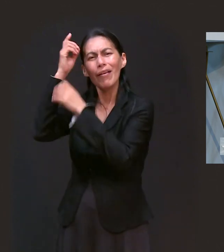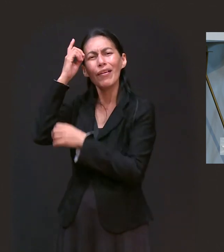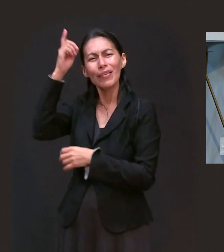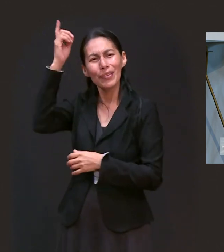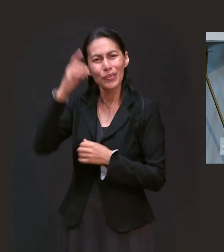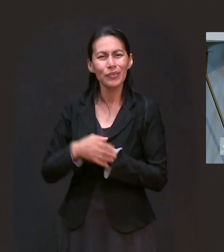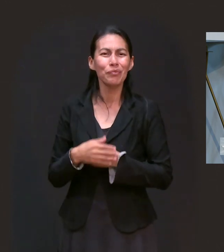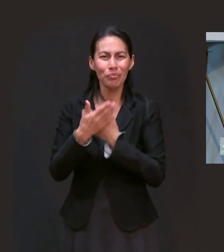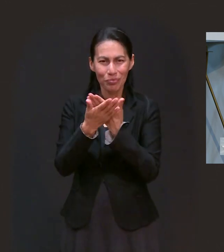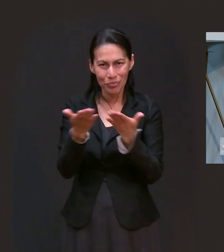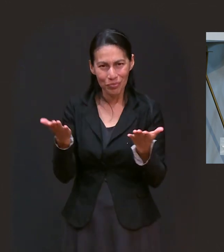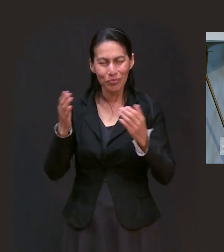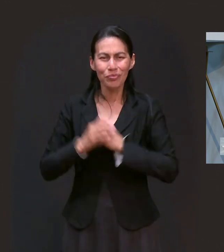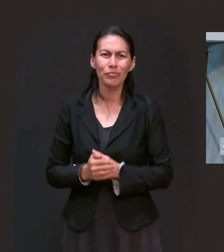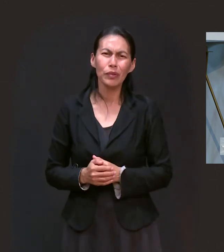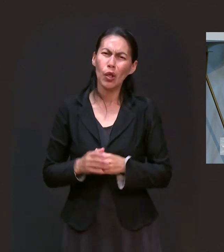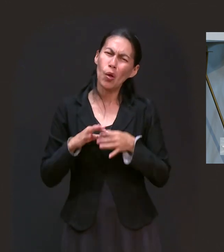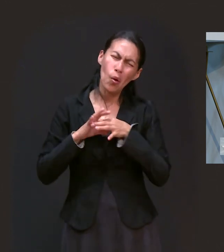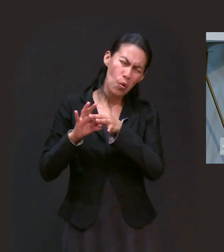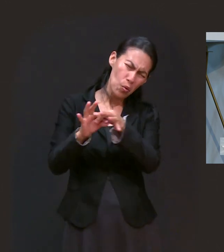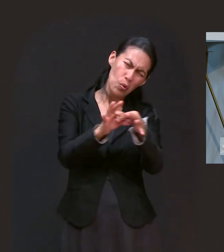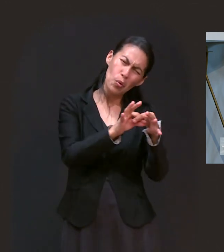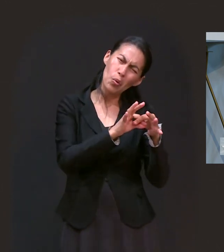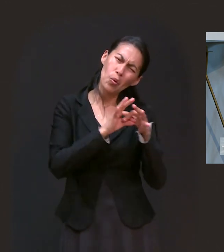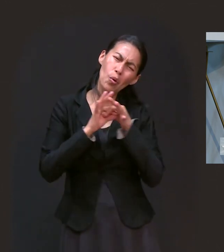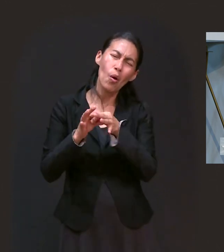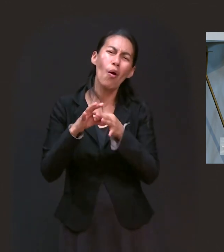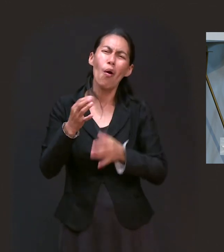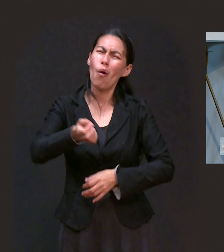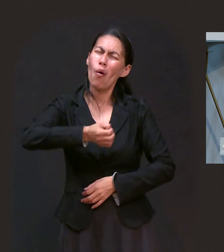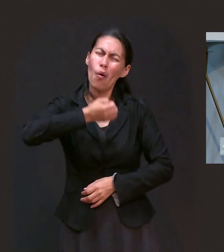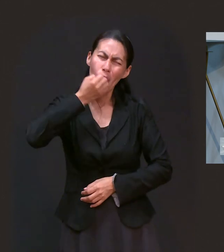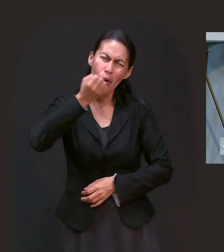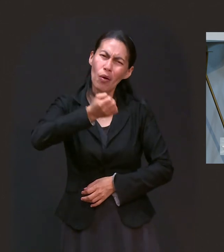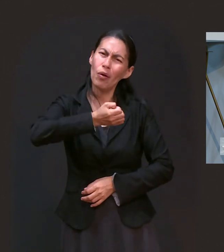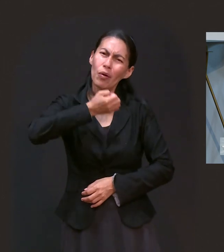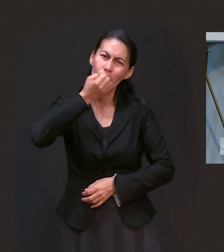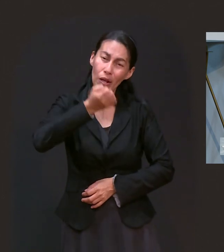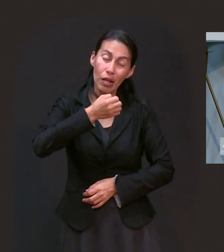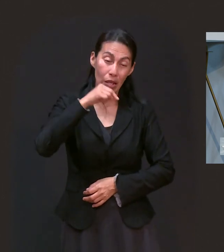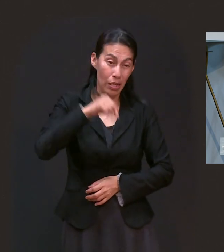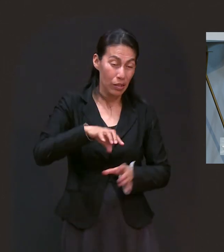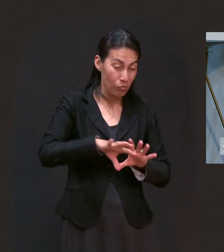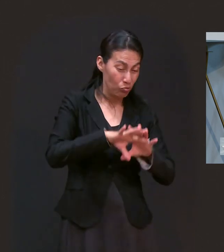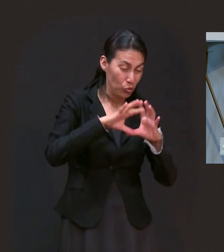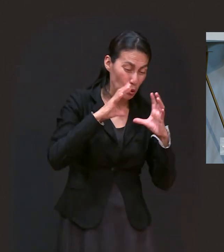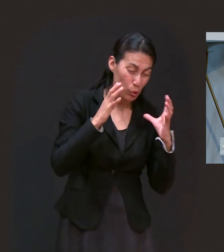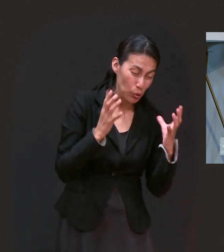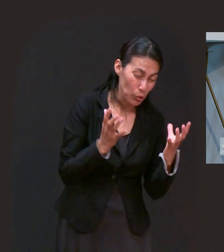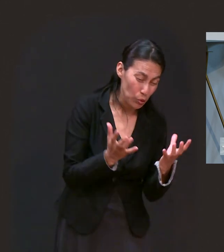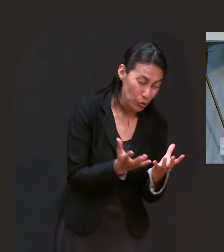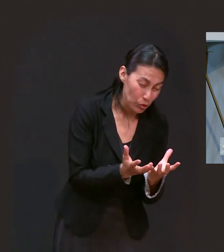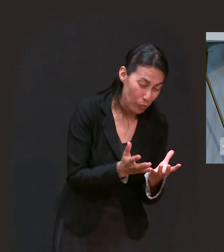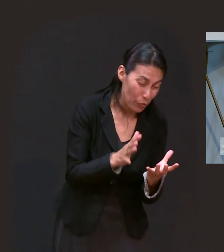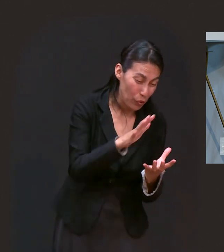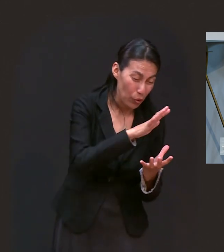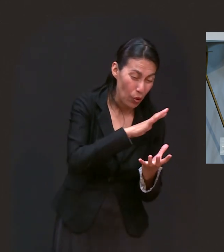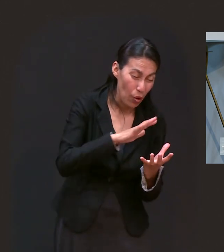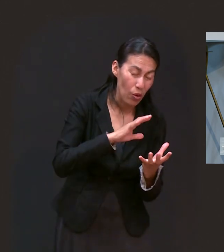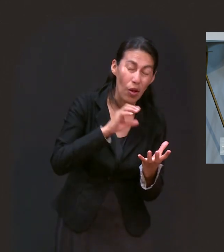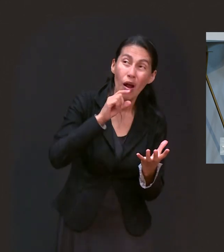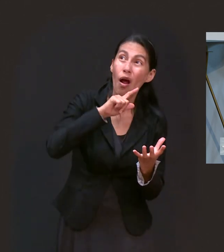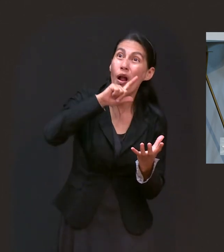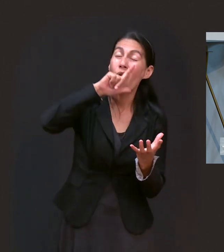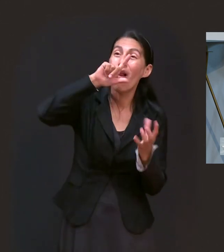en este programa formando una red de personas que oran los unos por los otros para que este mundo